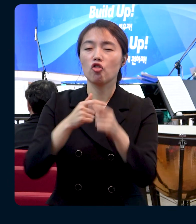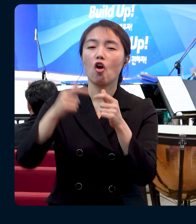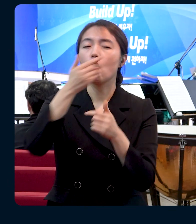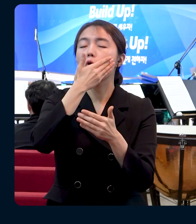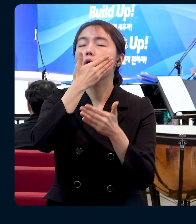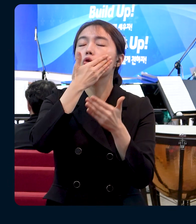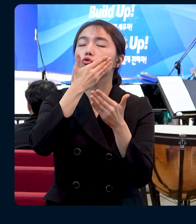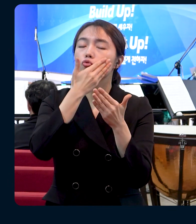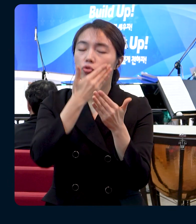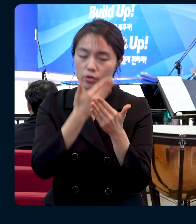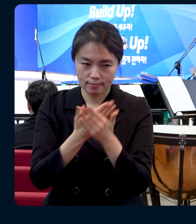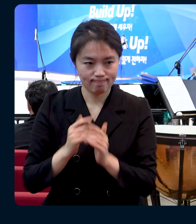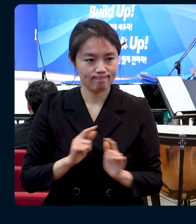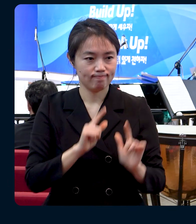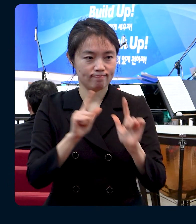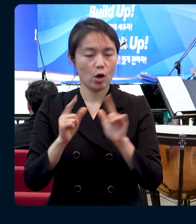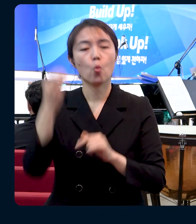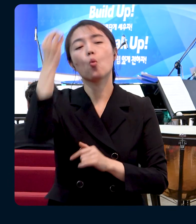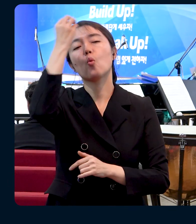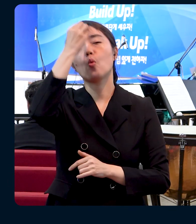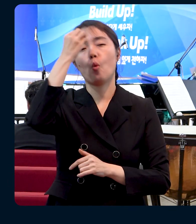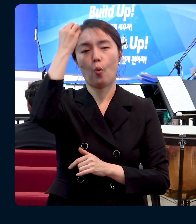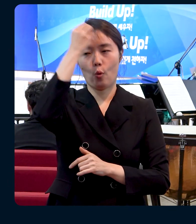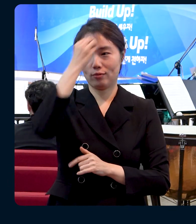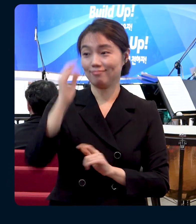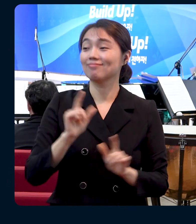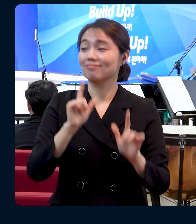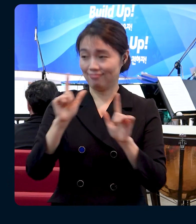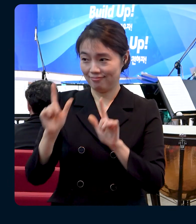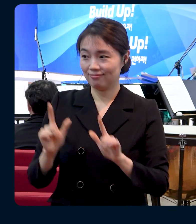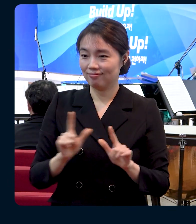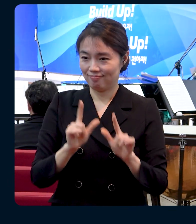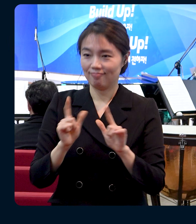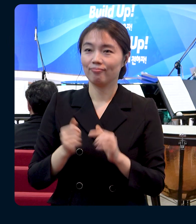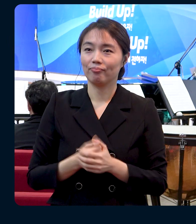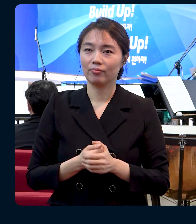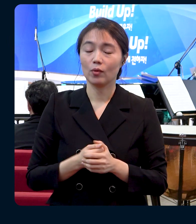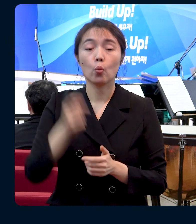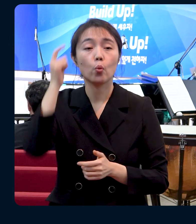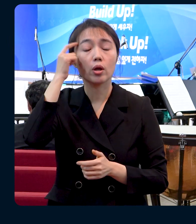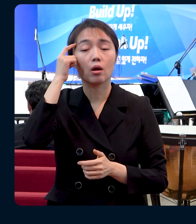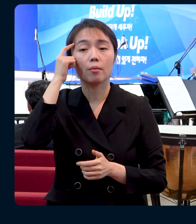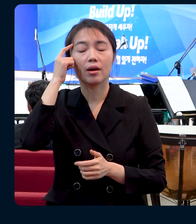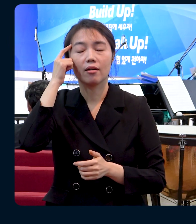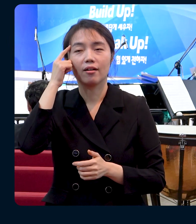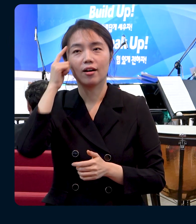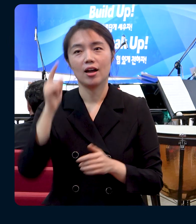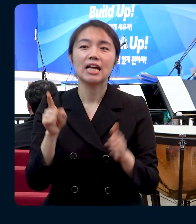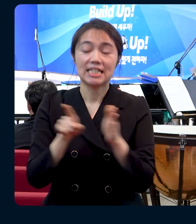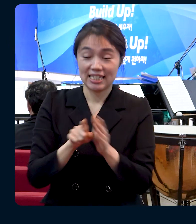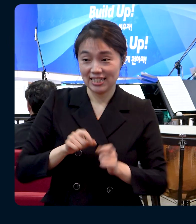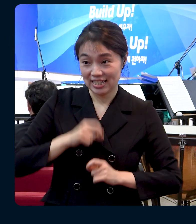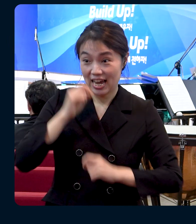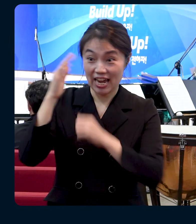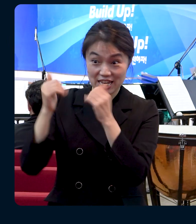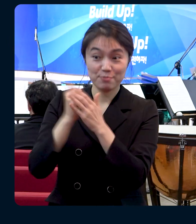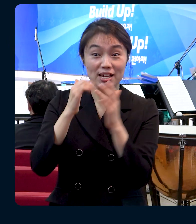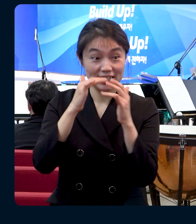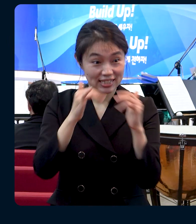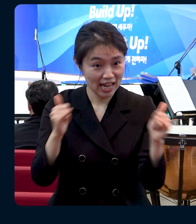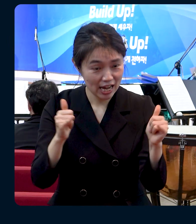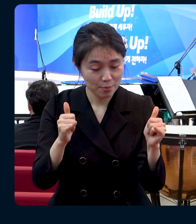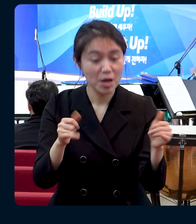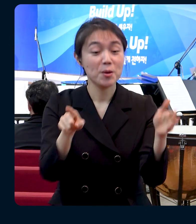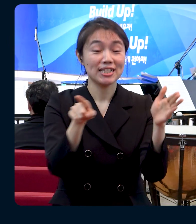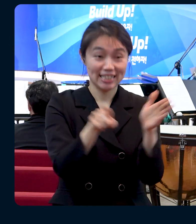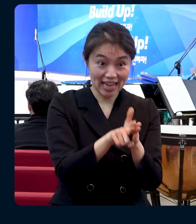성숙해지고 그리고 존귀해집니다. 고상해집니다. 왜냐하면요, 그의 신앙은 바로